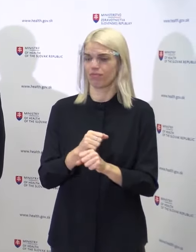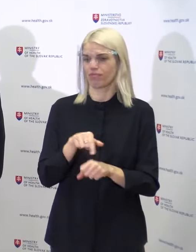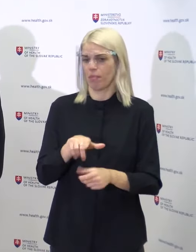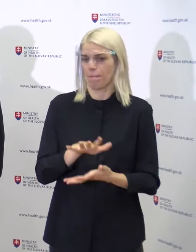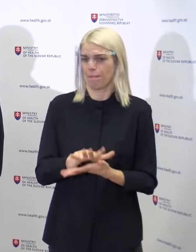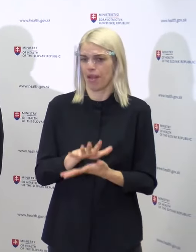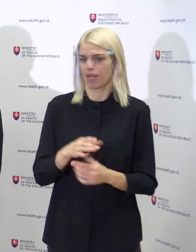plán